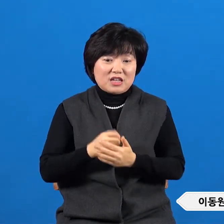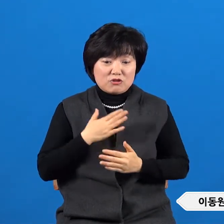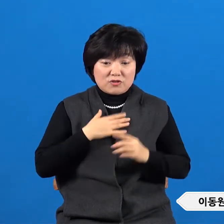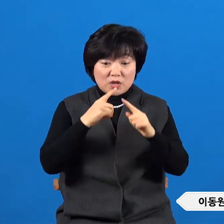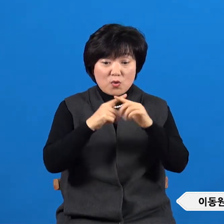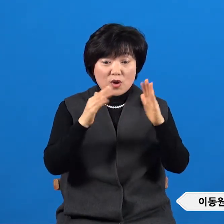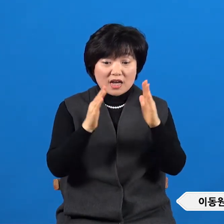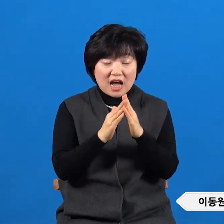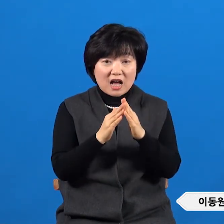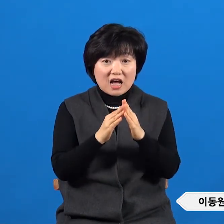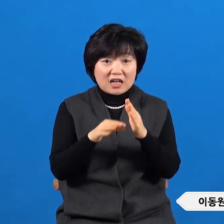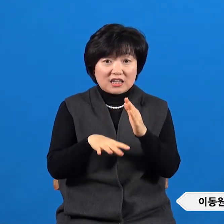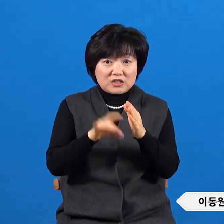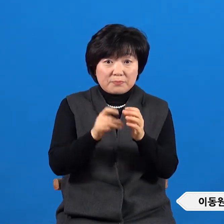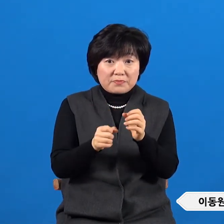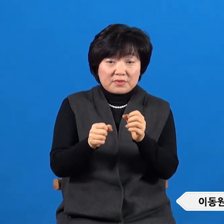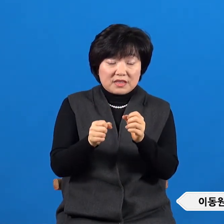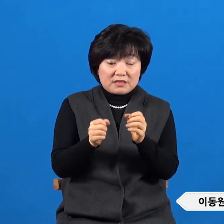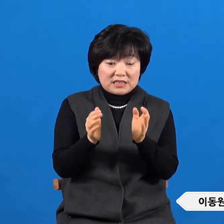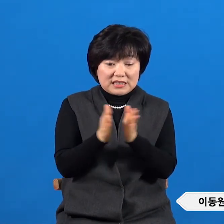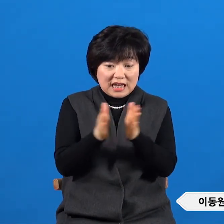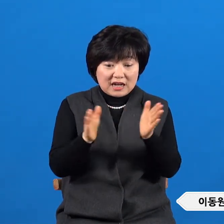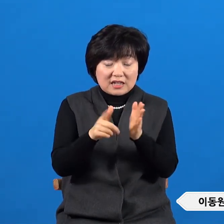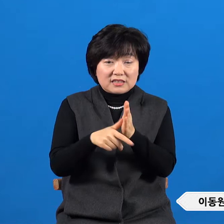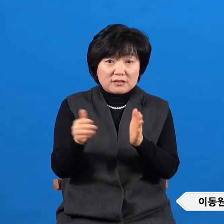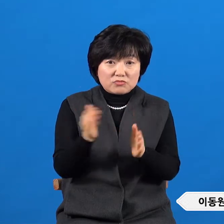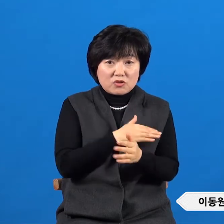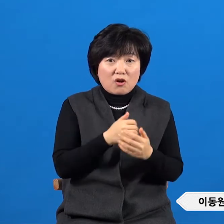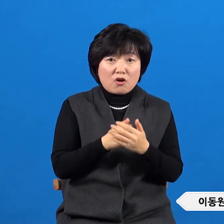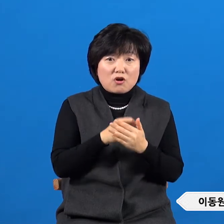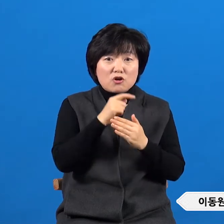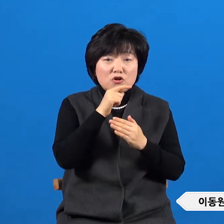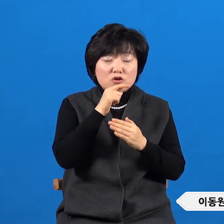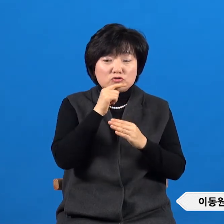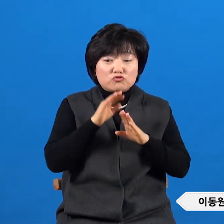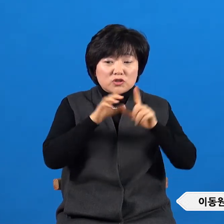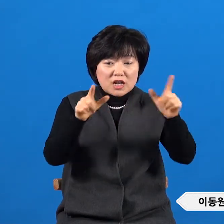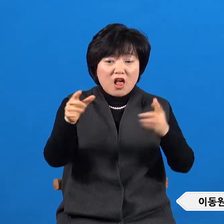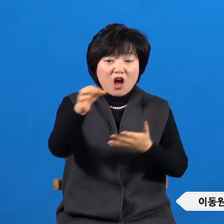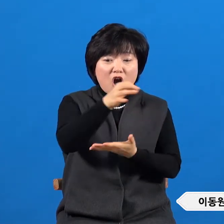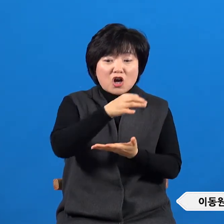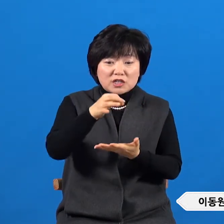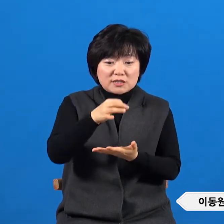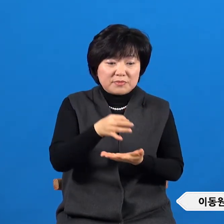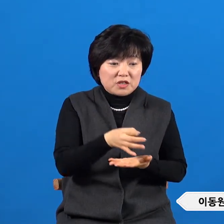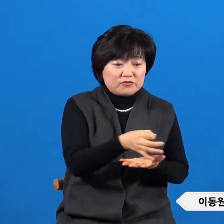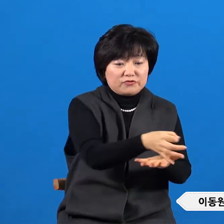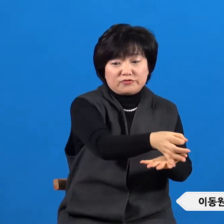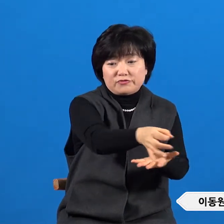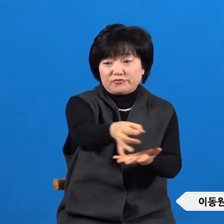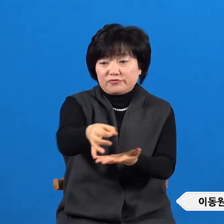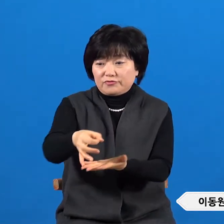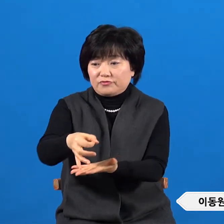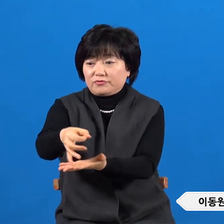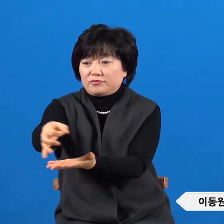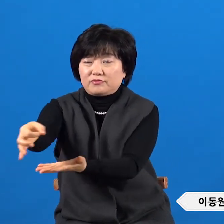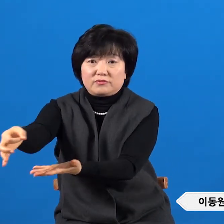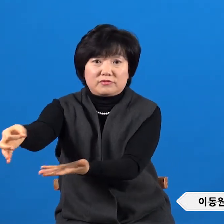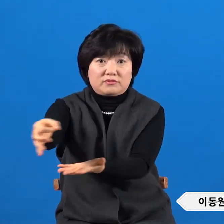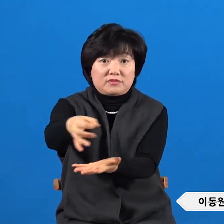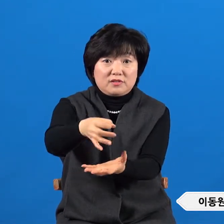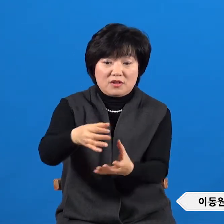교회가 창립 초기부터 우리는 주일 헌금을 이렇게 돌리지 않고 연보대를 돌리지